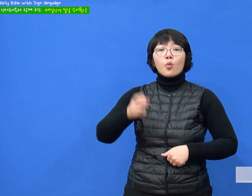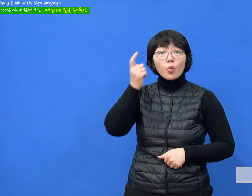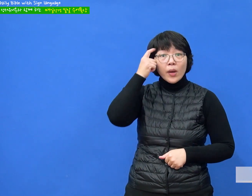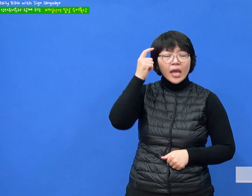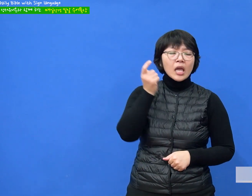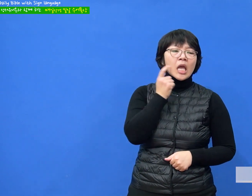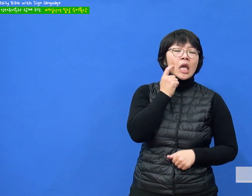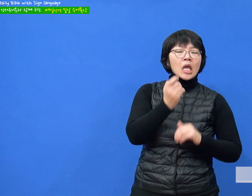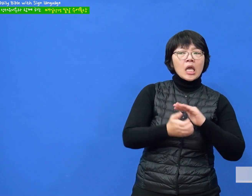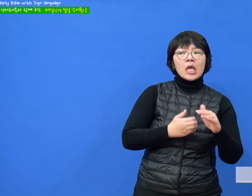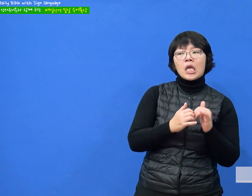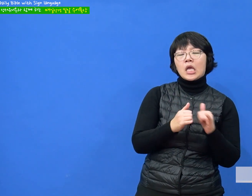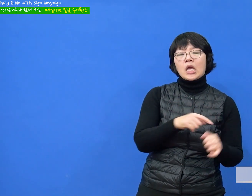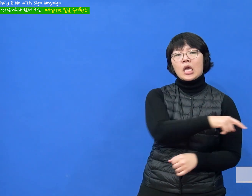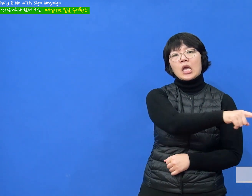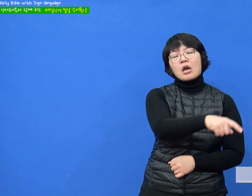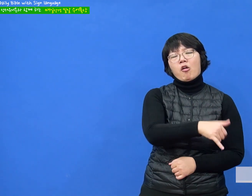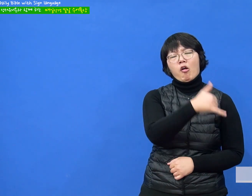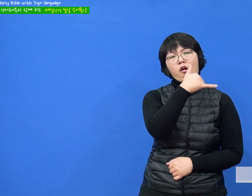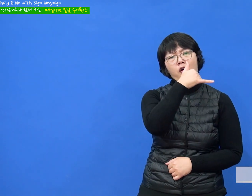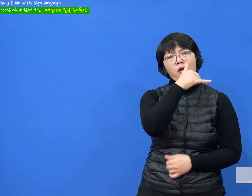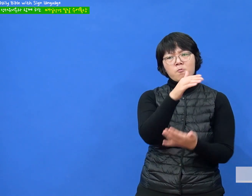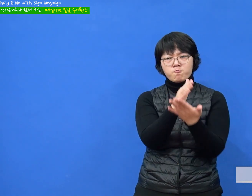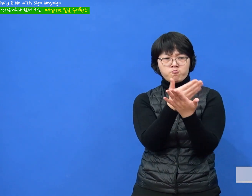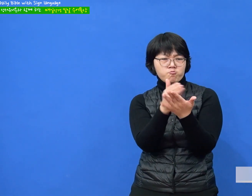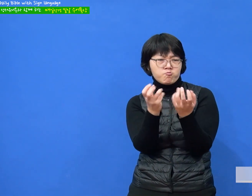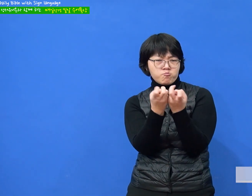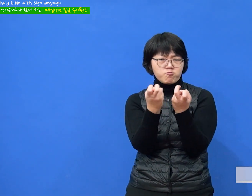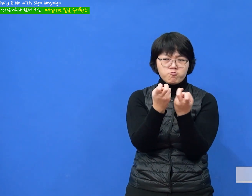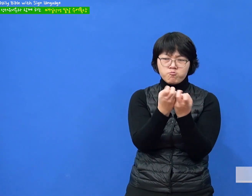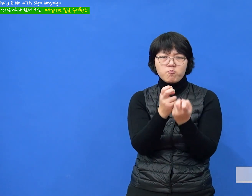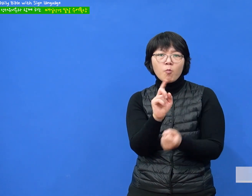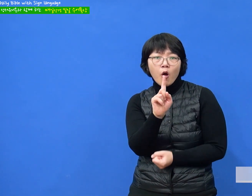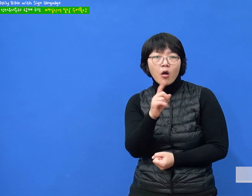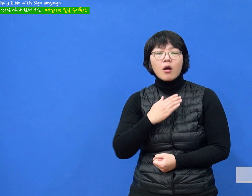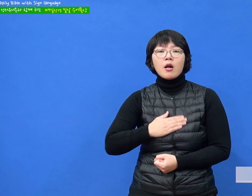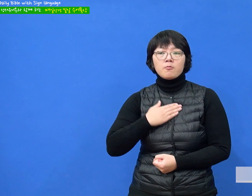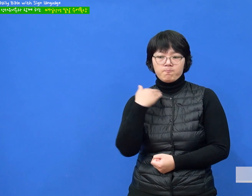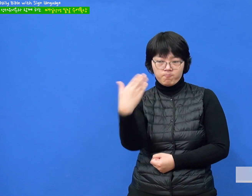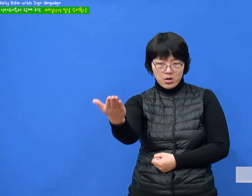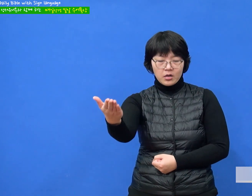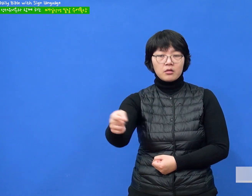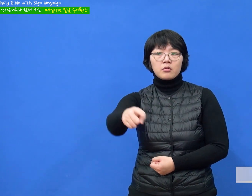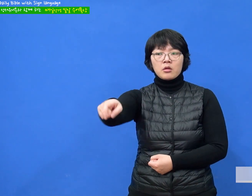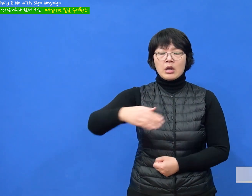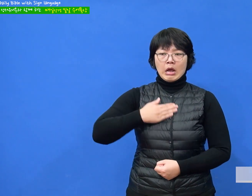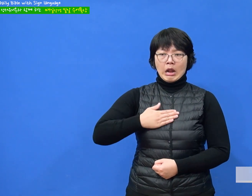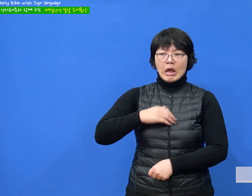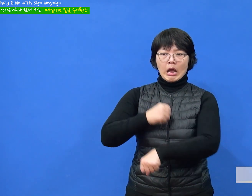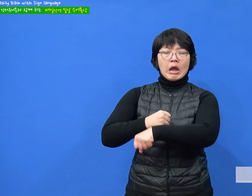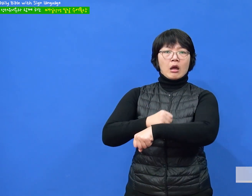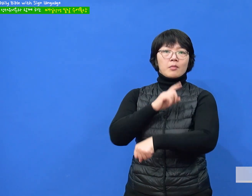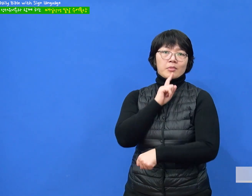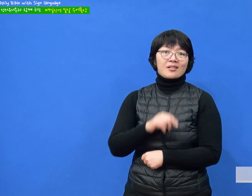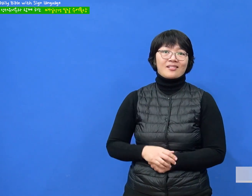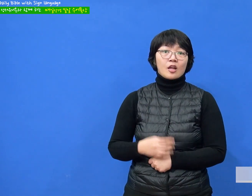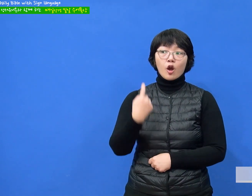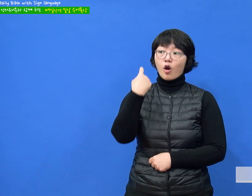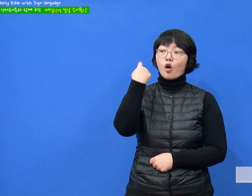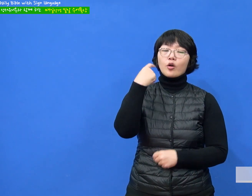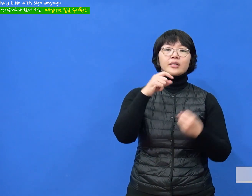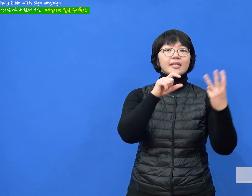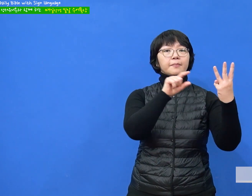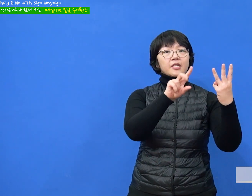말합니다. 그들을 분별하는 방법을 너희가 알라라고 말합니다. 어제 본문 3장